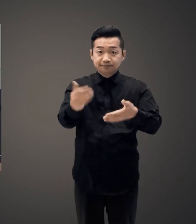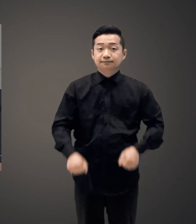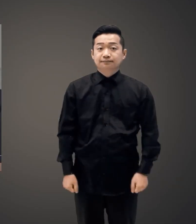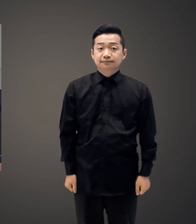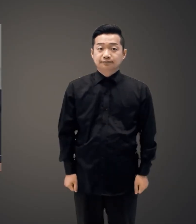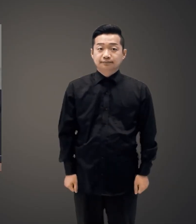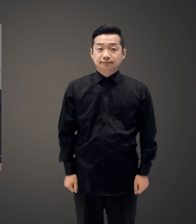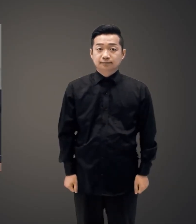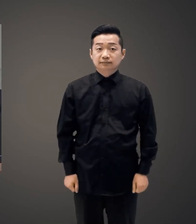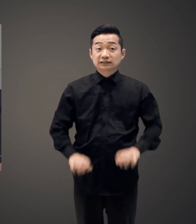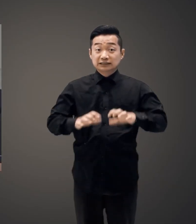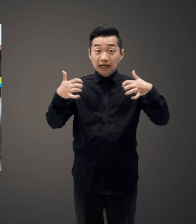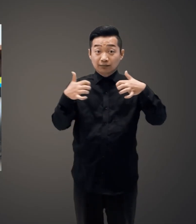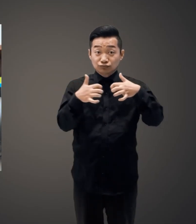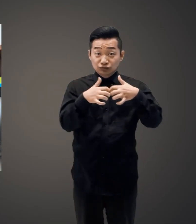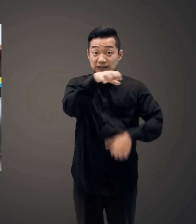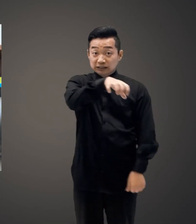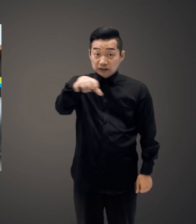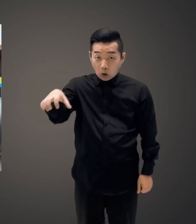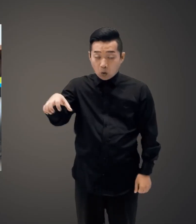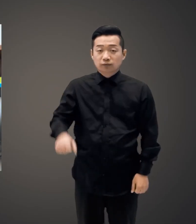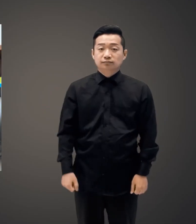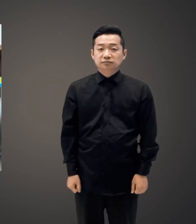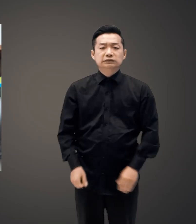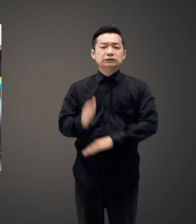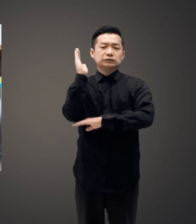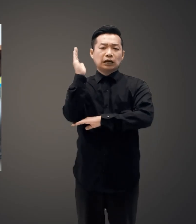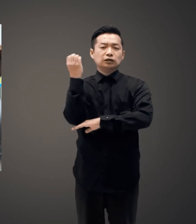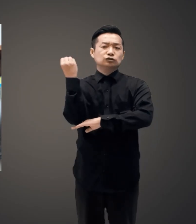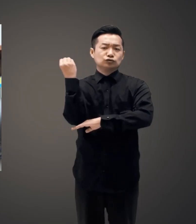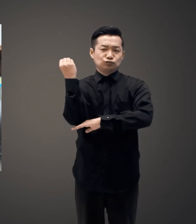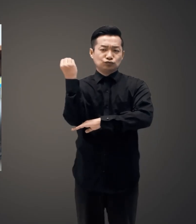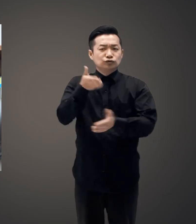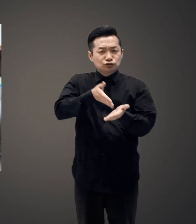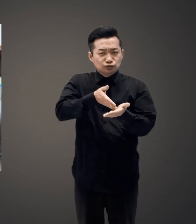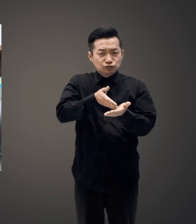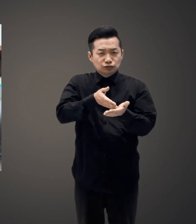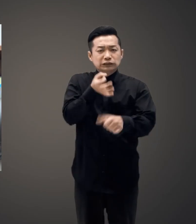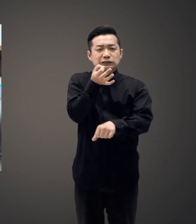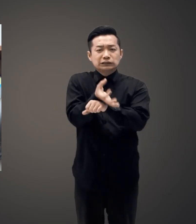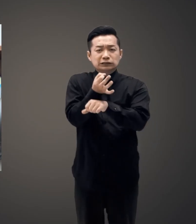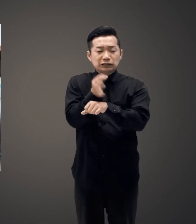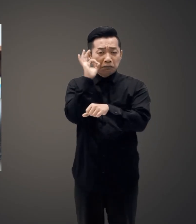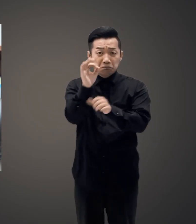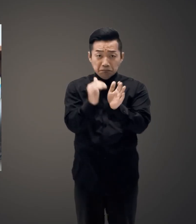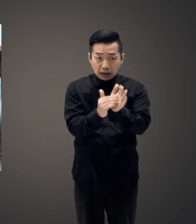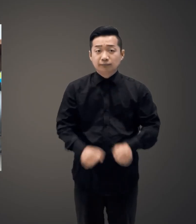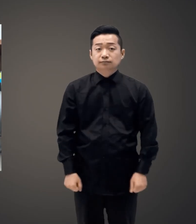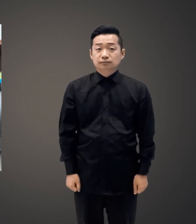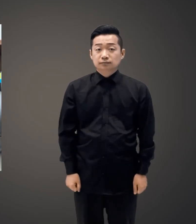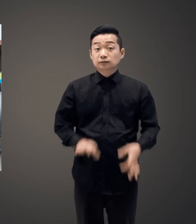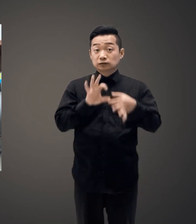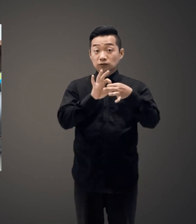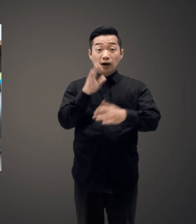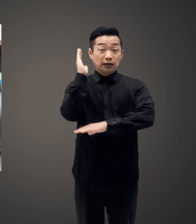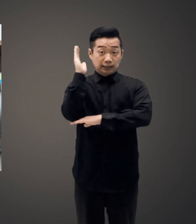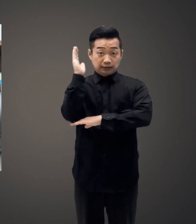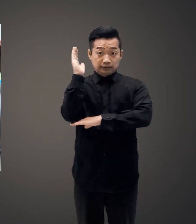어떠셨나요? 세계 분쟁 지역들의 이야기를 뉴스에서나 신문에서 간단하게 접해왔는데